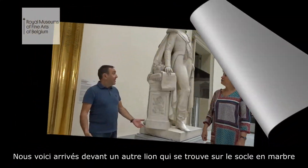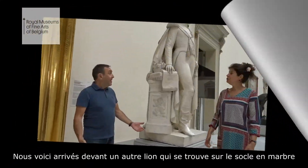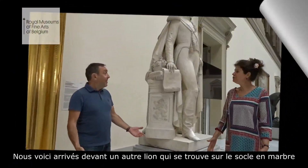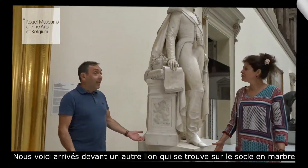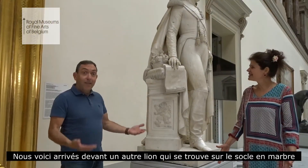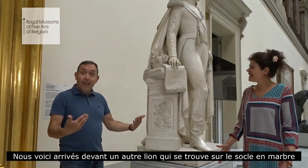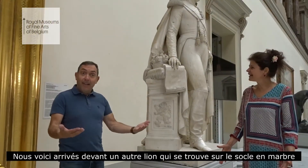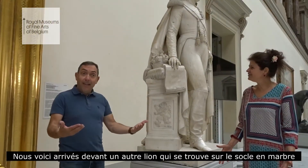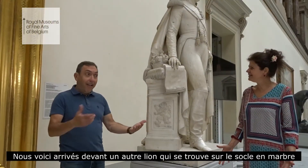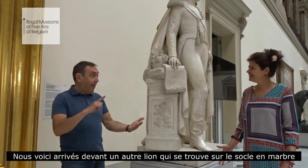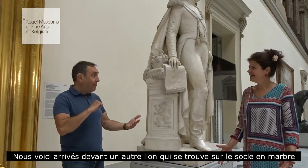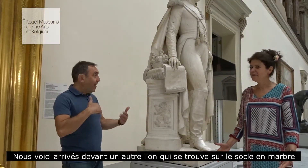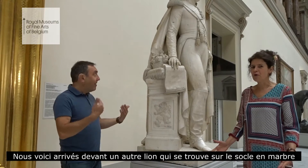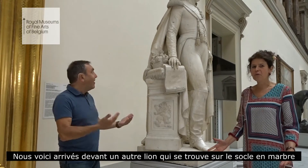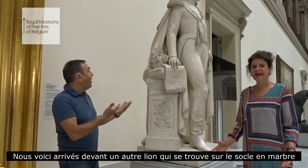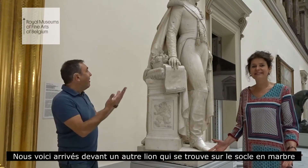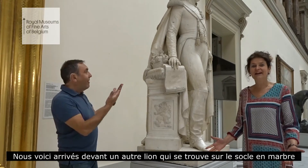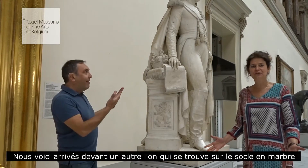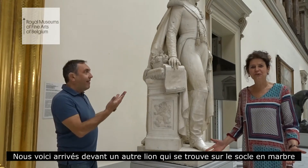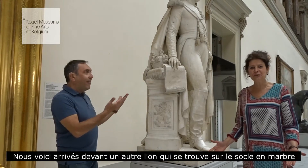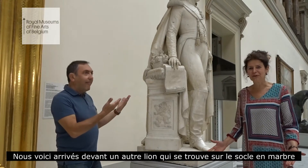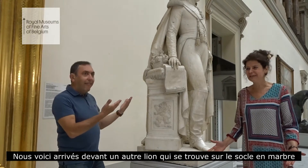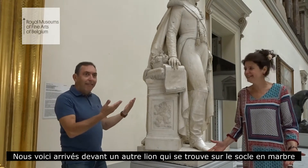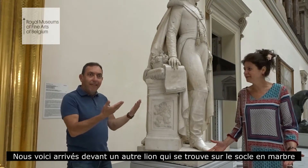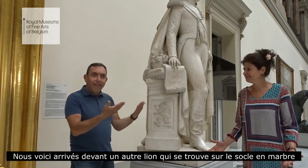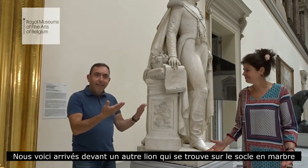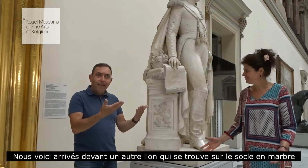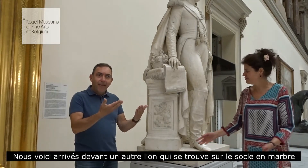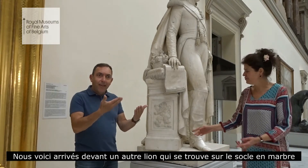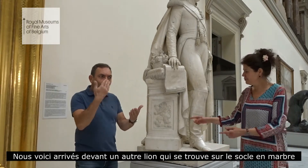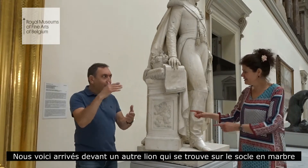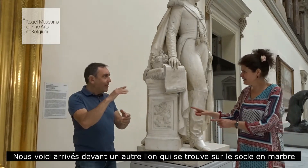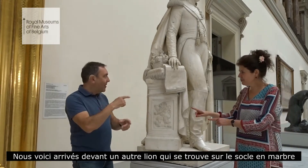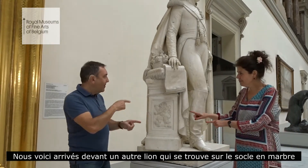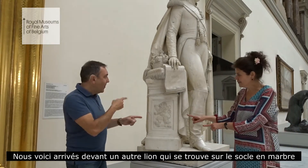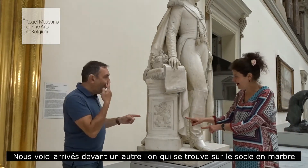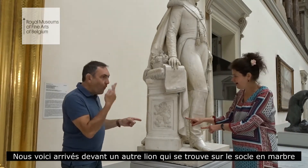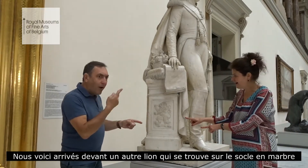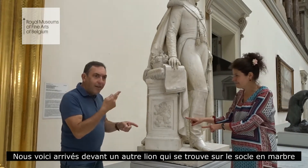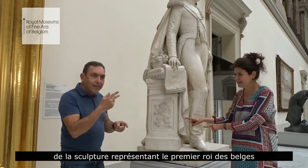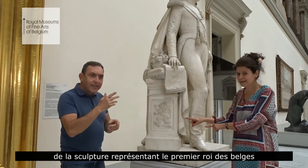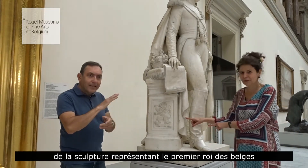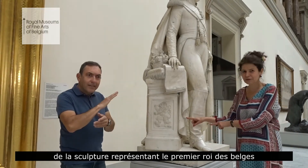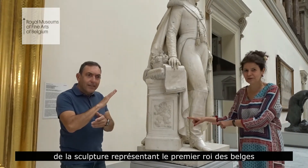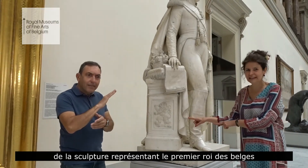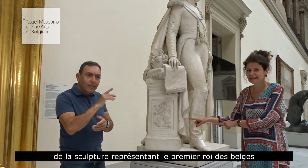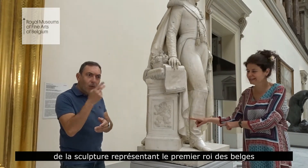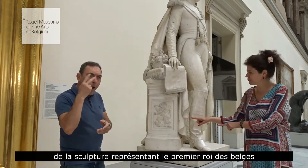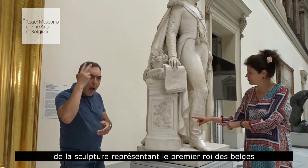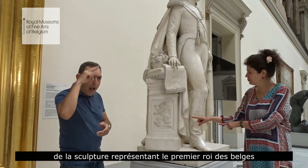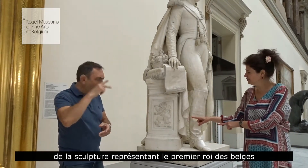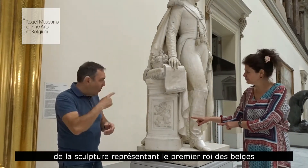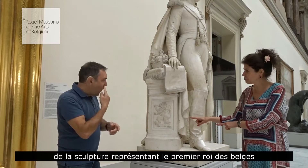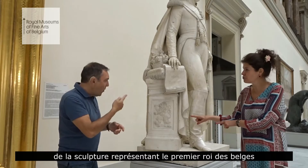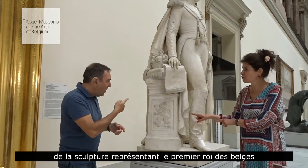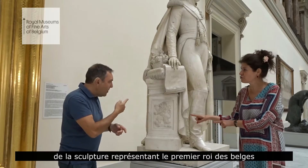Nous voici arrivés auprès d'un autre lion. Le lion, pas n'importe lequel, qui se trouve sur le